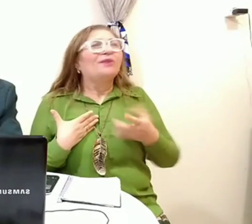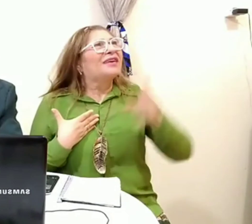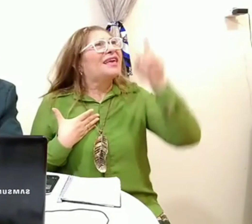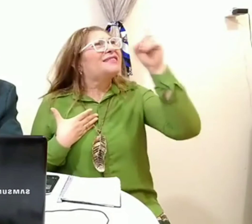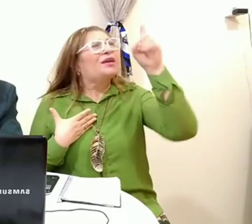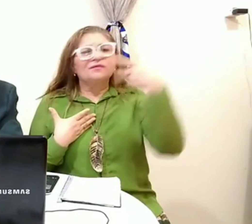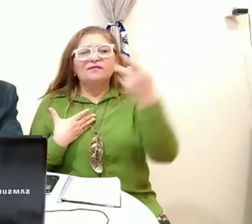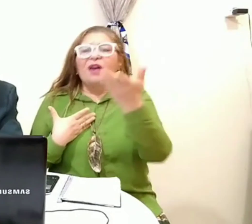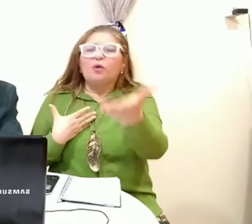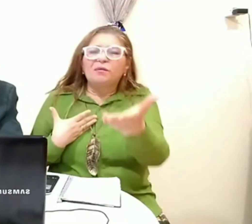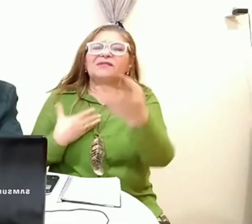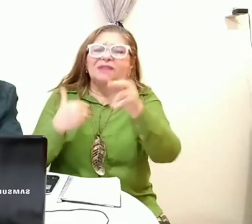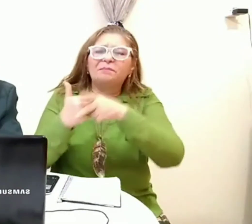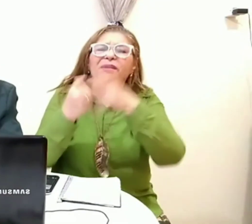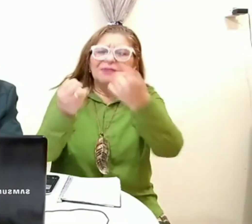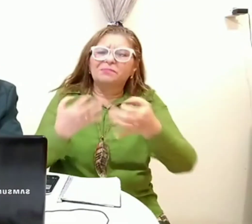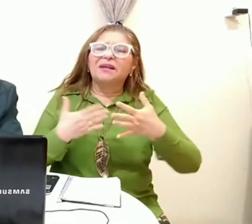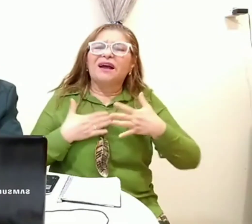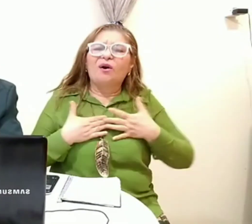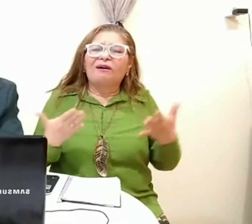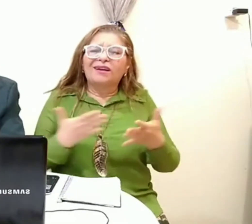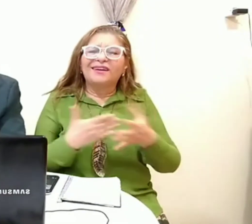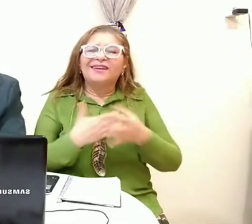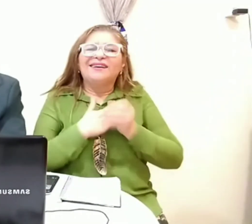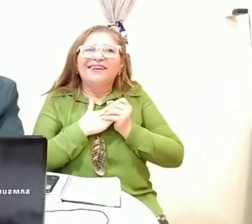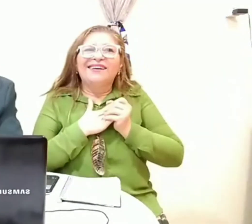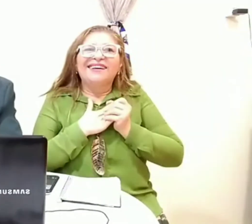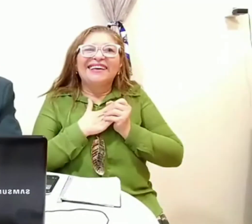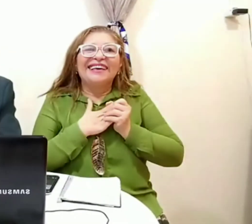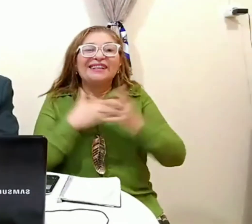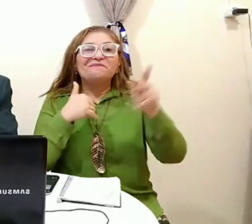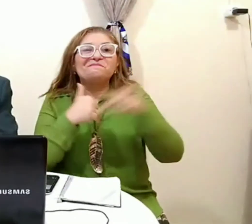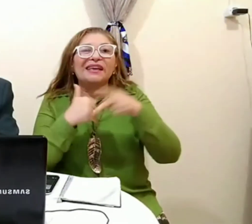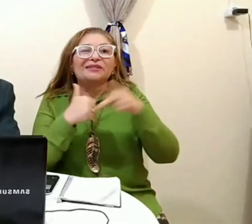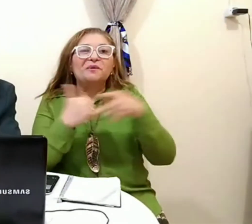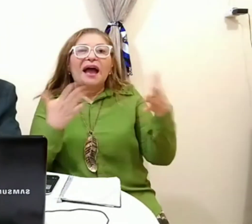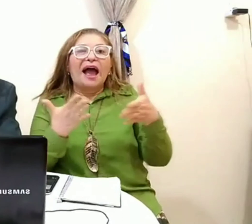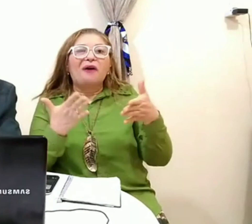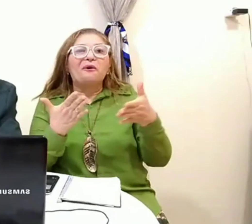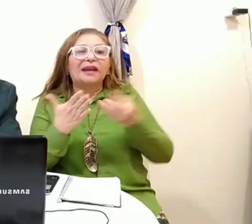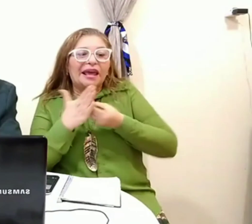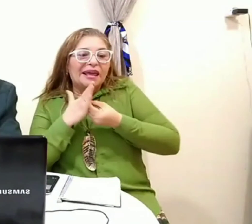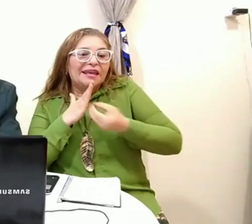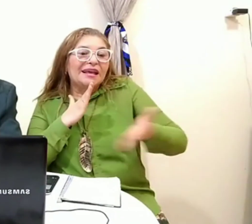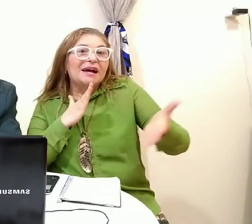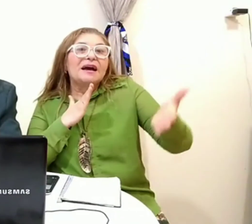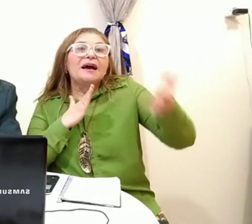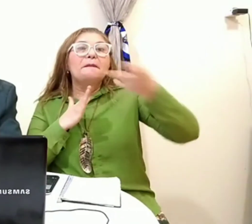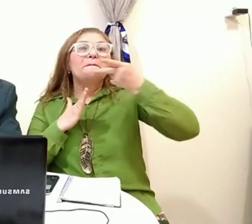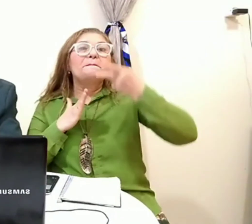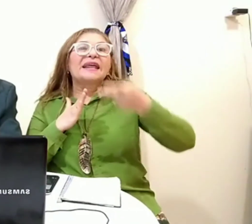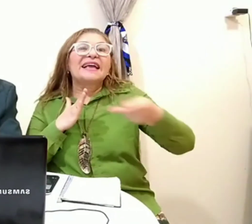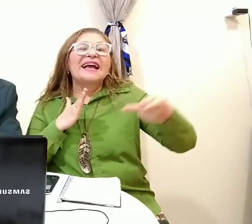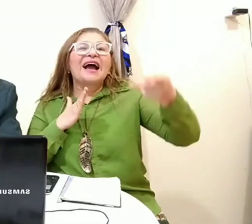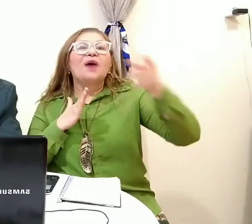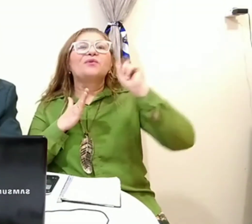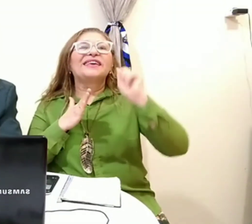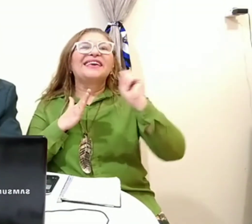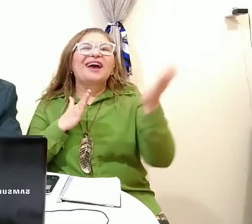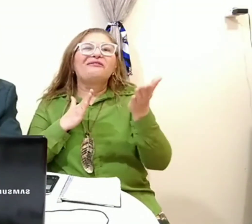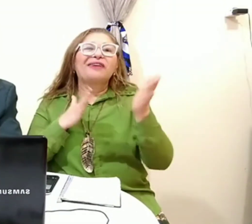da parte do Senhor. O que é que Pedro ia então transmitir para aquelas pessoas? A palavra de